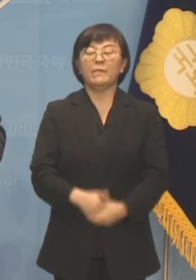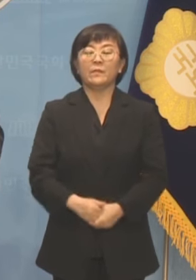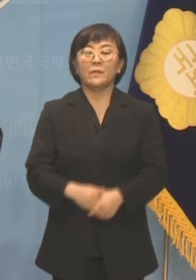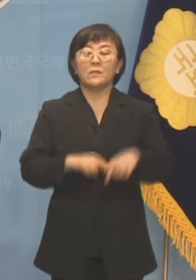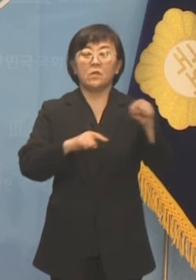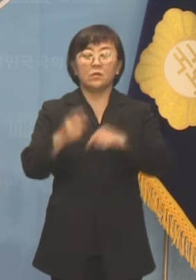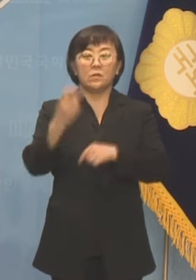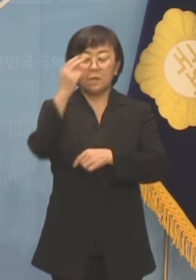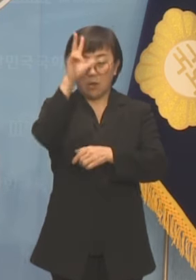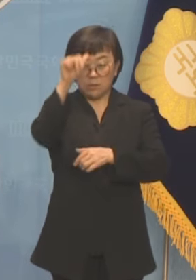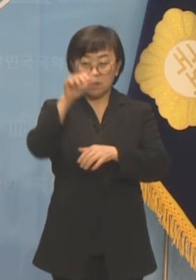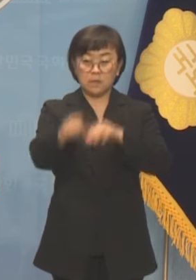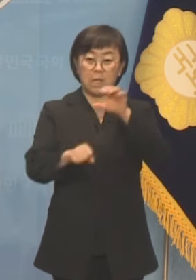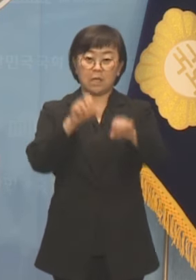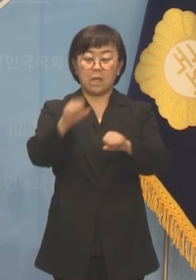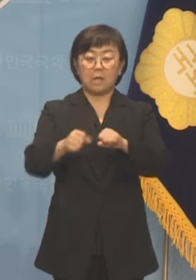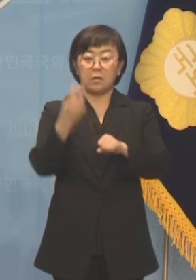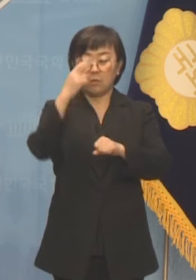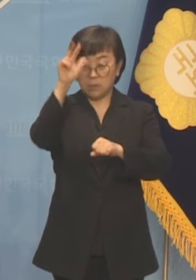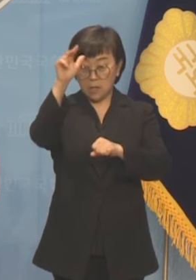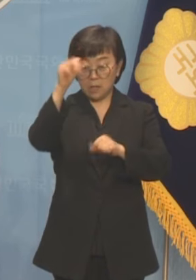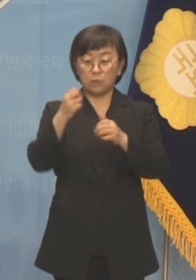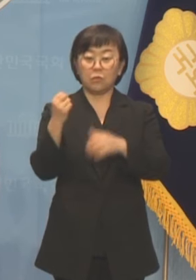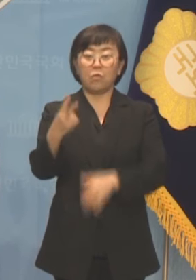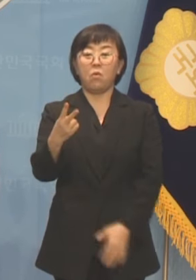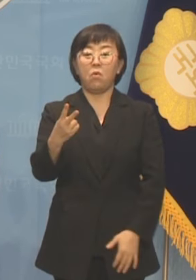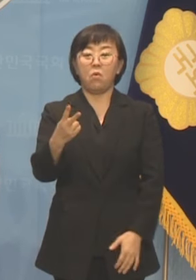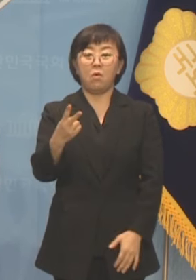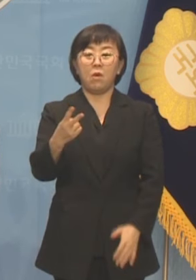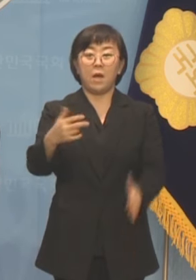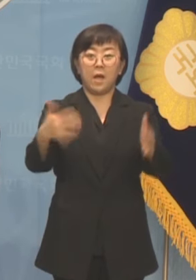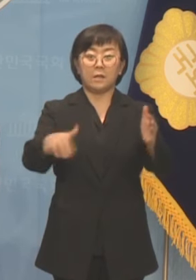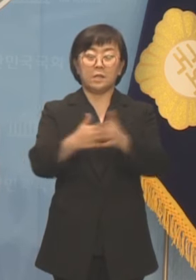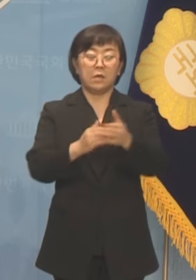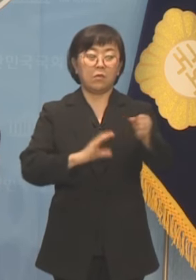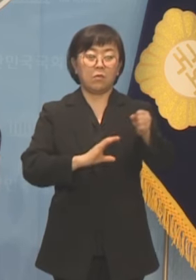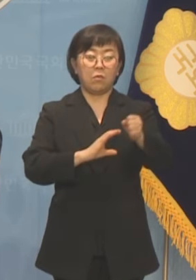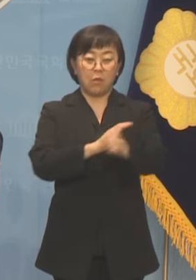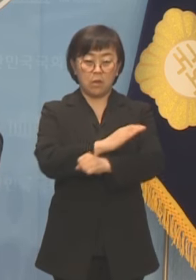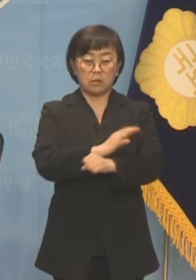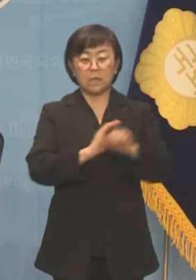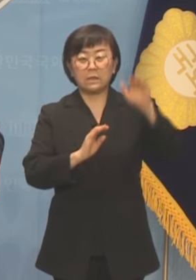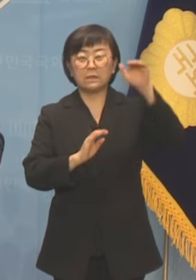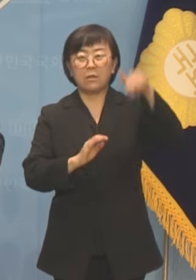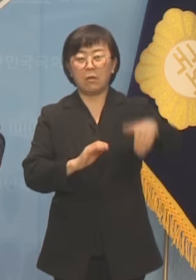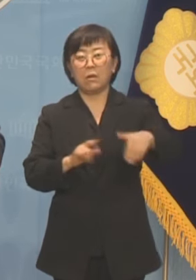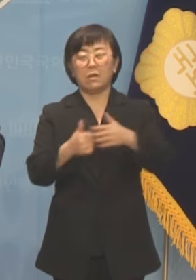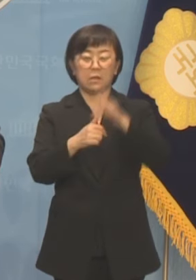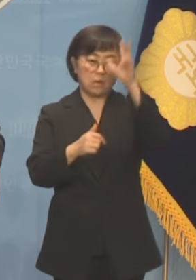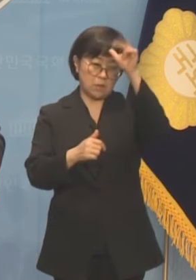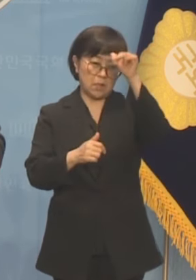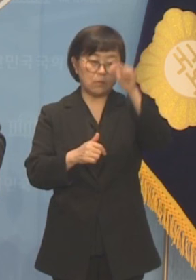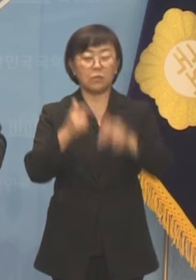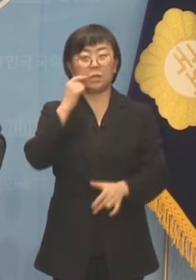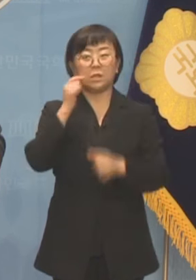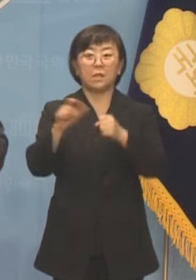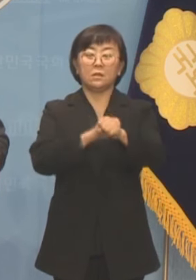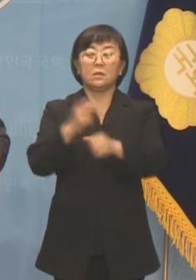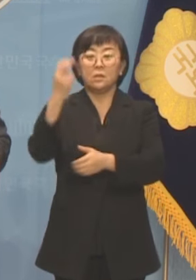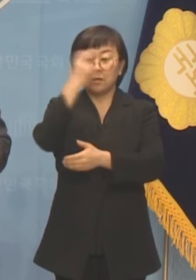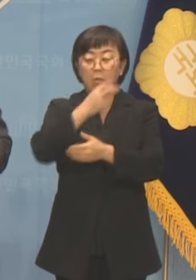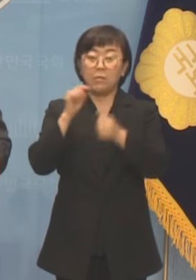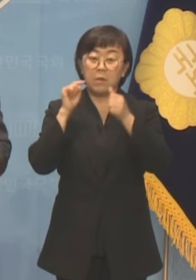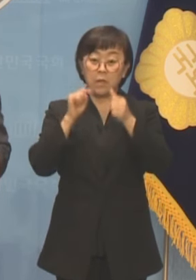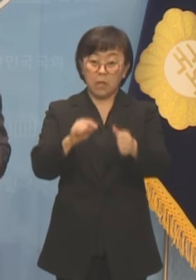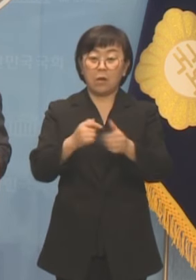정치 검찰이 장악한 검찰이나 또 완전히 권력의 신효로 다시 전락한 경찰 입장에서 절대 못 한다 그래서 특검 해라고